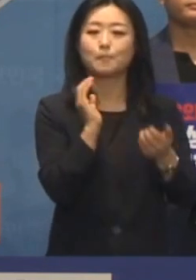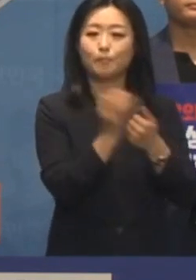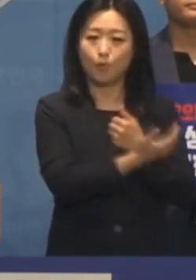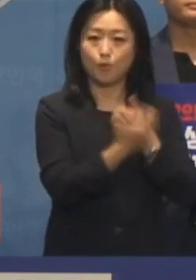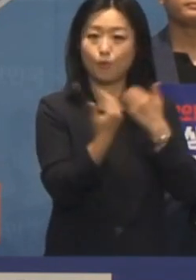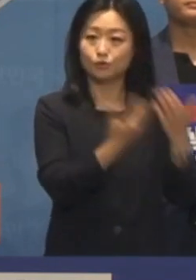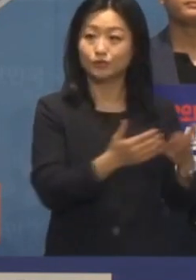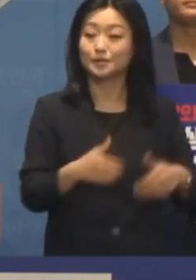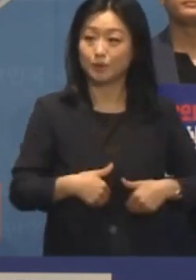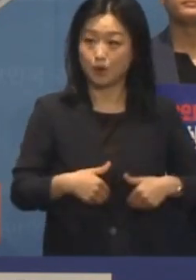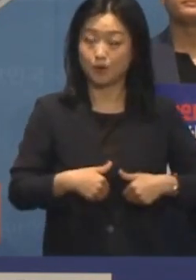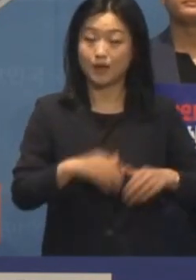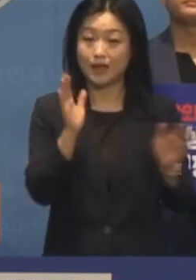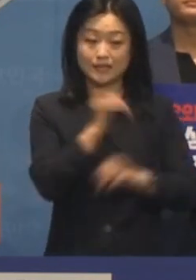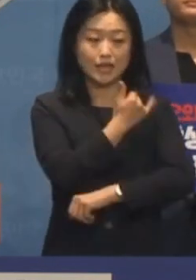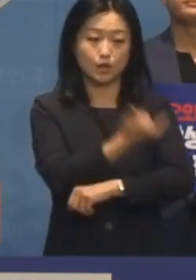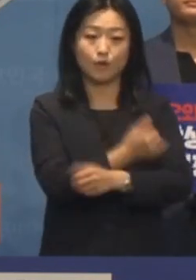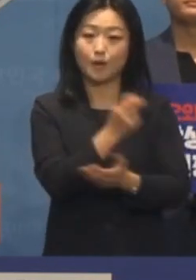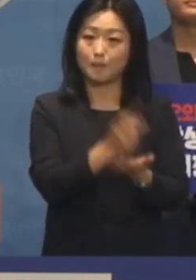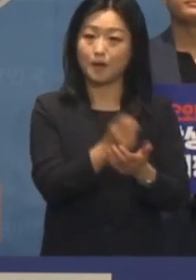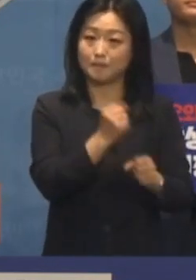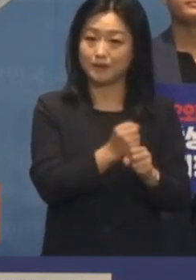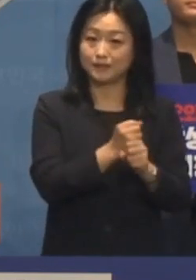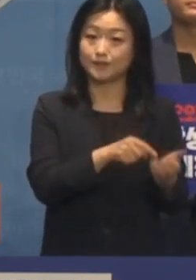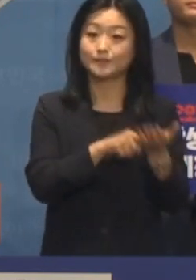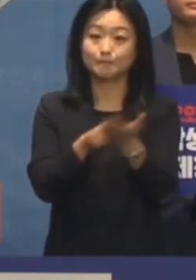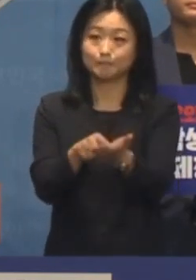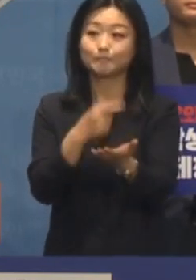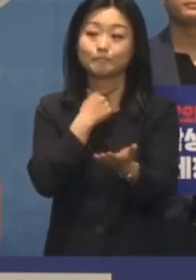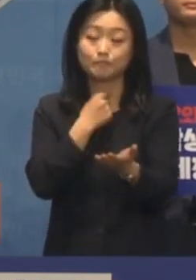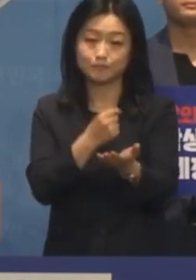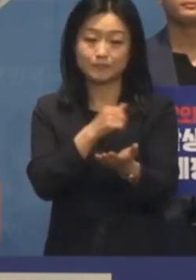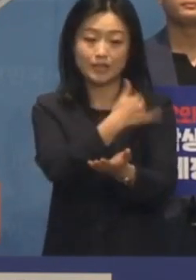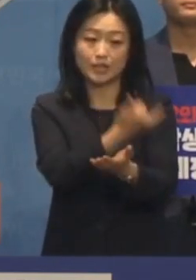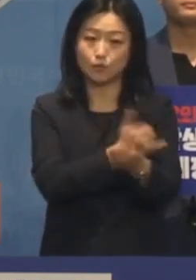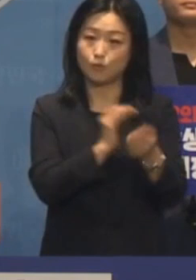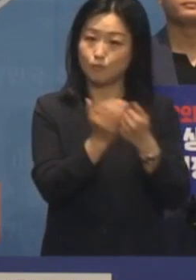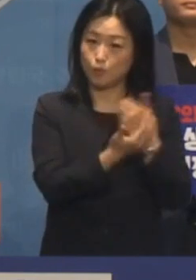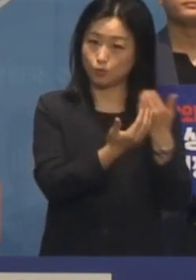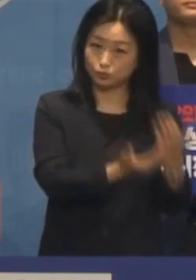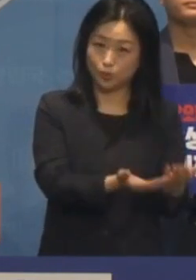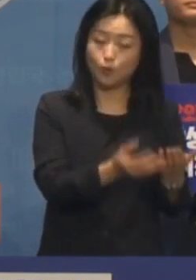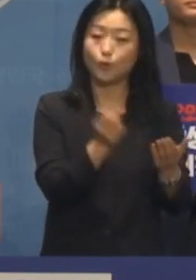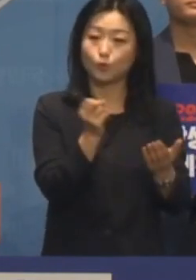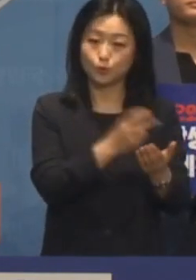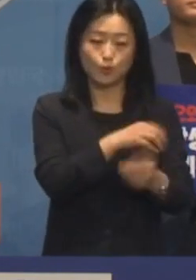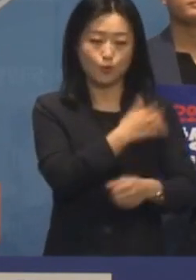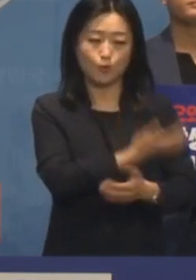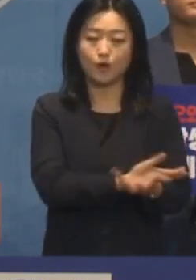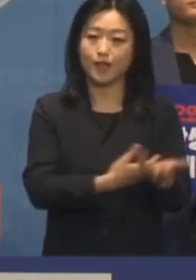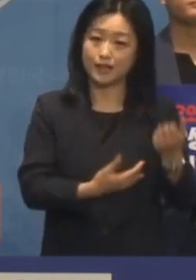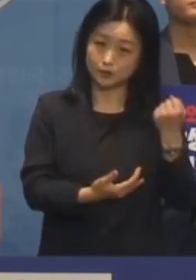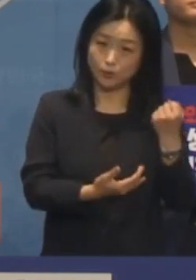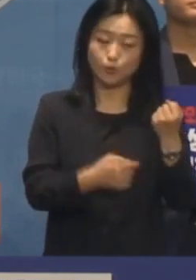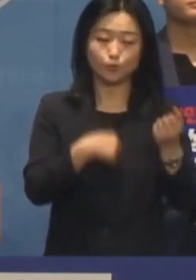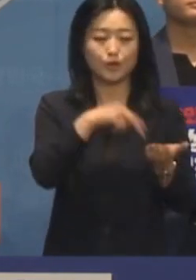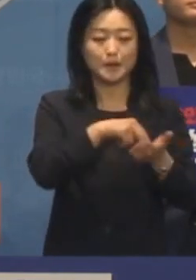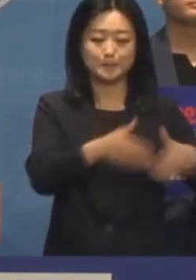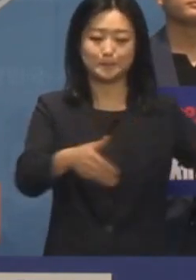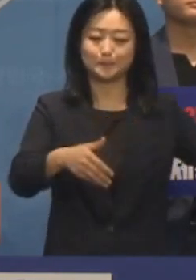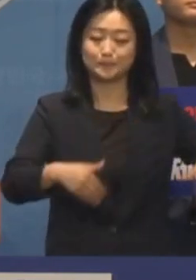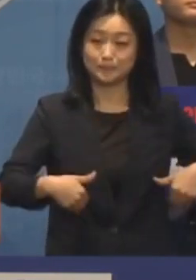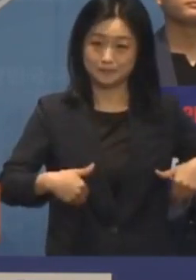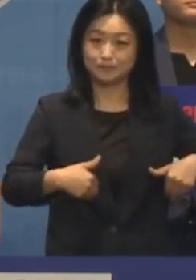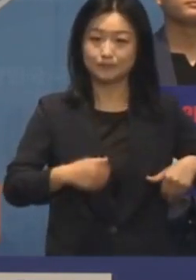조속히 학생인권법을 제정하여 학생들의 기본적 인권을 보장하고 학교 내 학생 기구들이 충분한 권한을 지니고 독립적이고